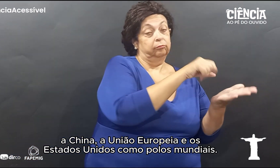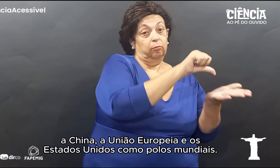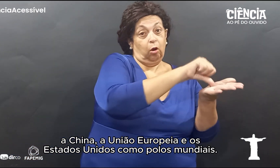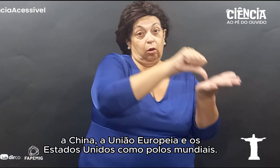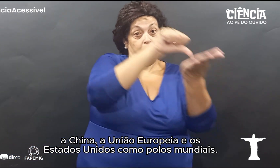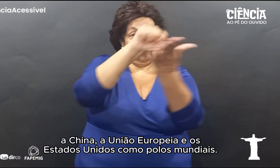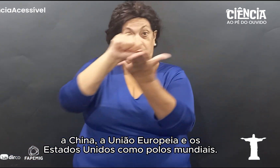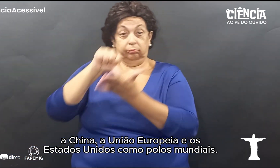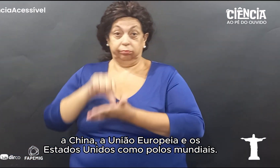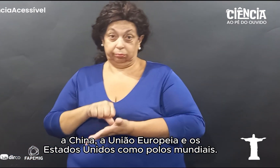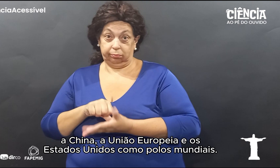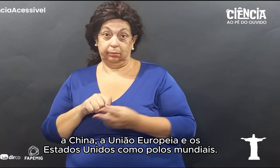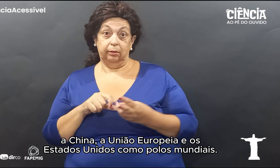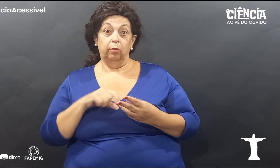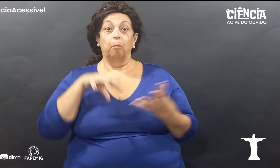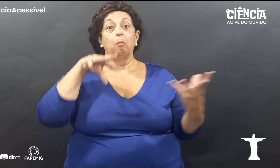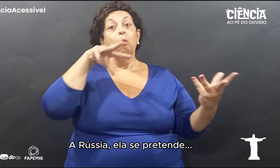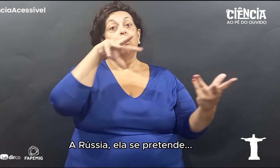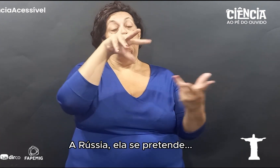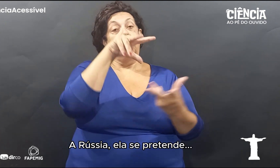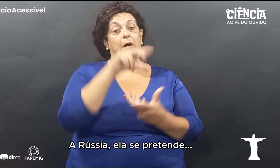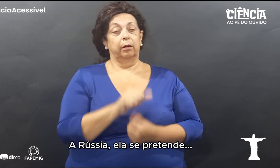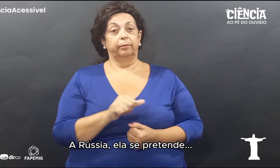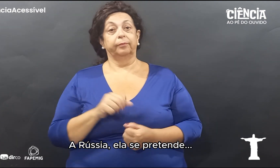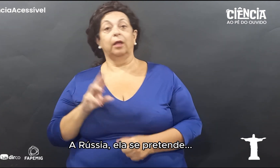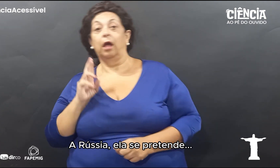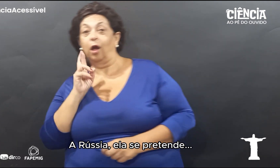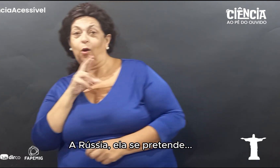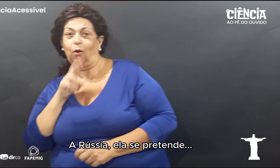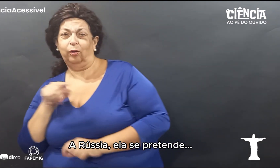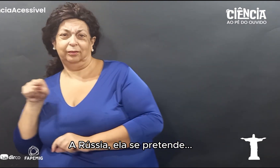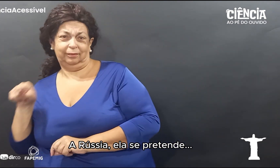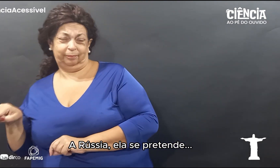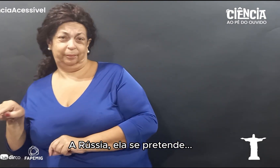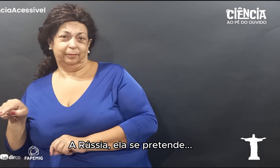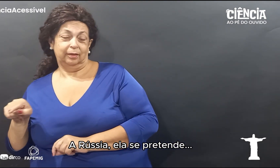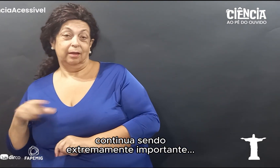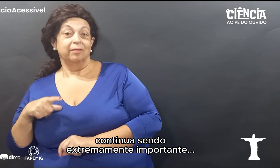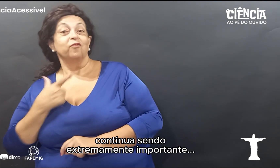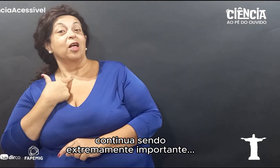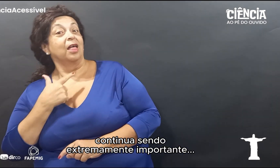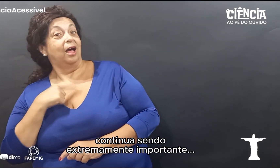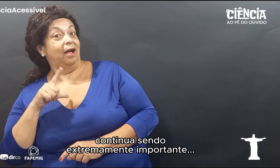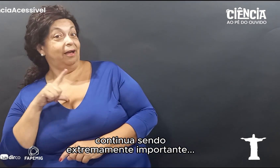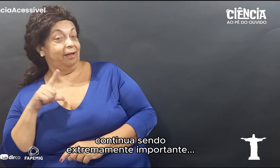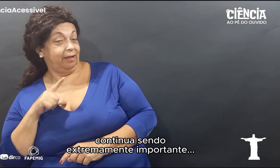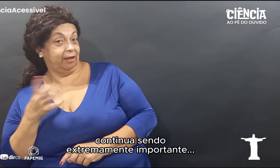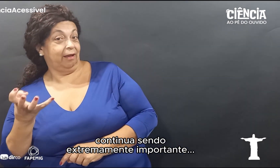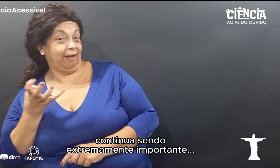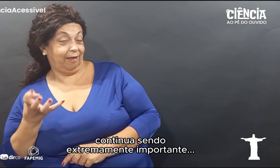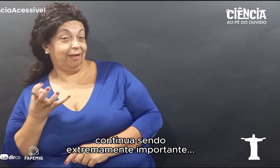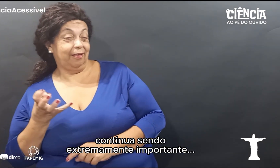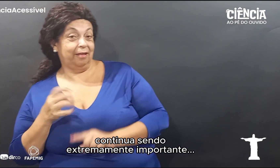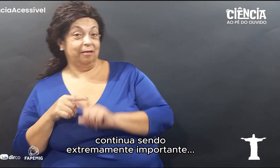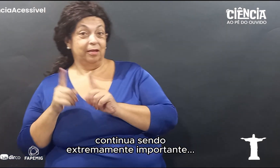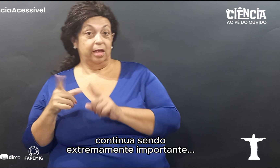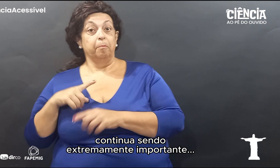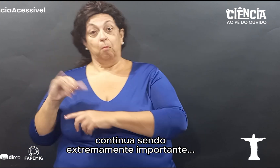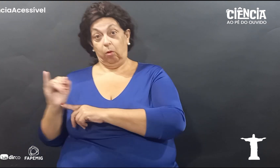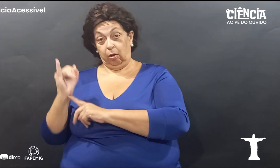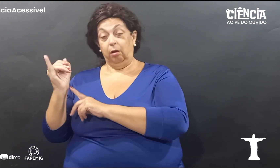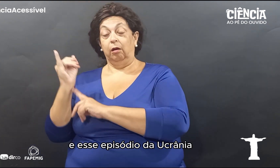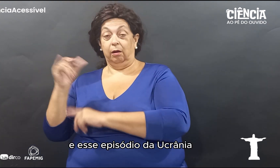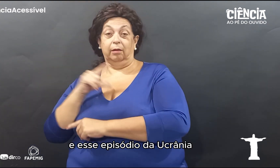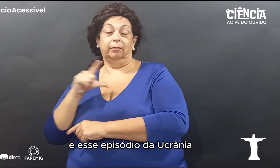polos mundiais. A Rússia, ela se pretende, continua sendo extremamente